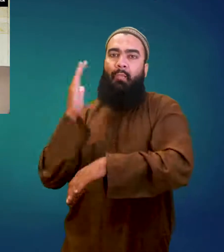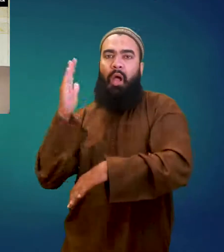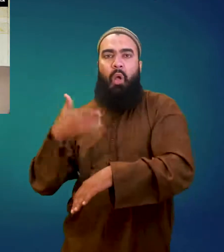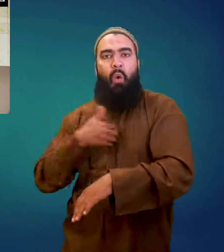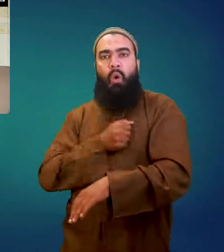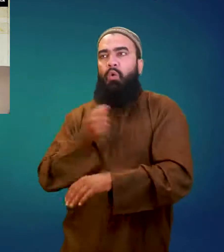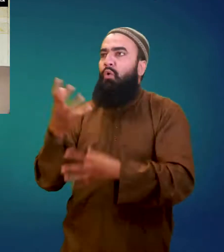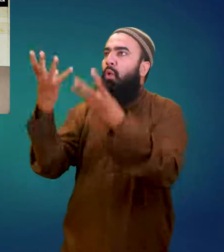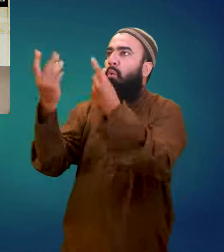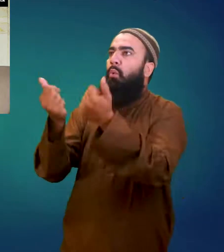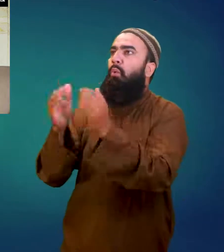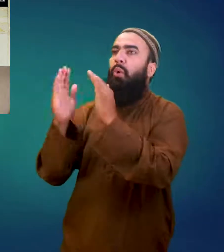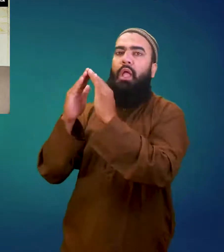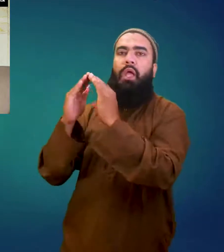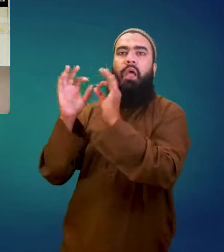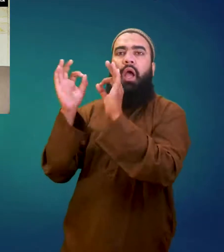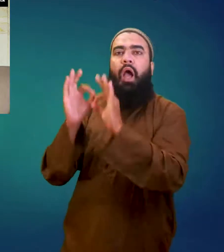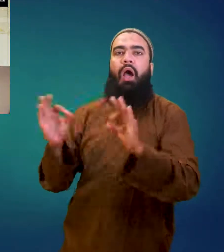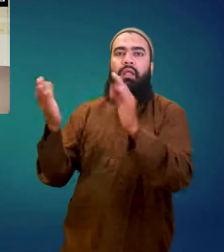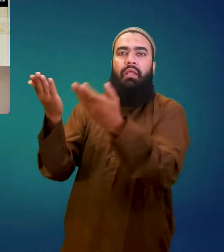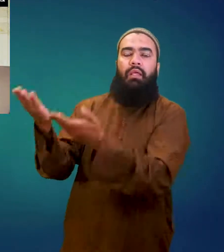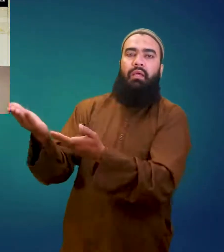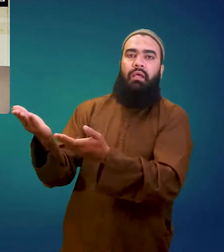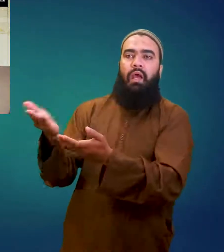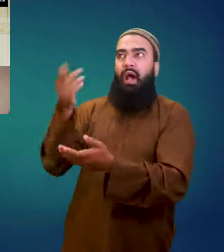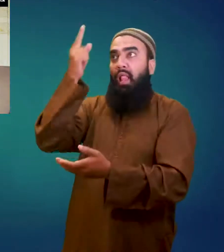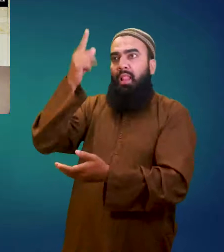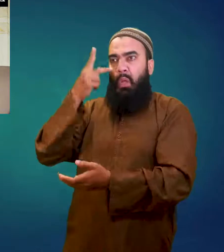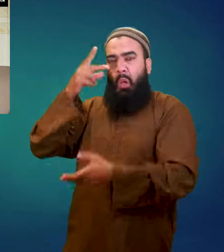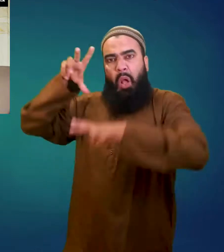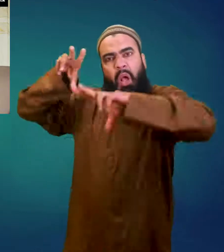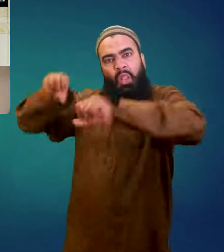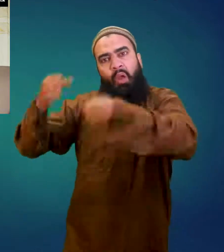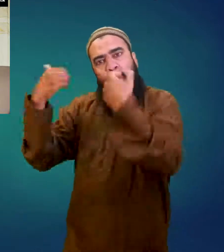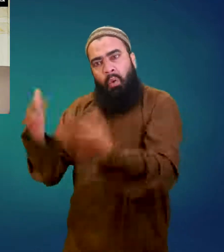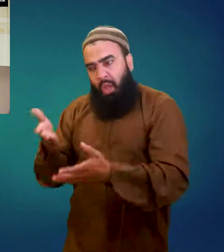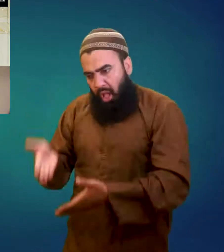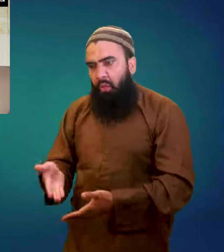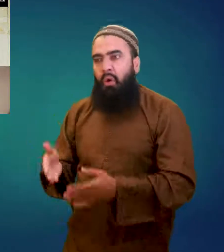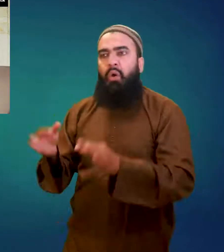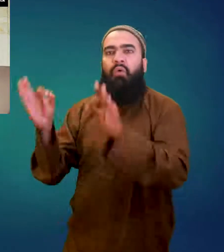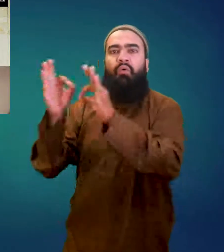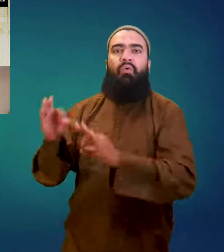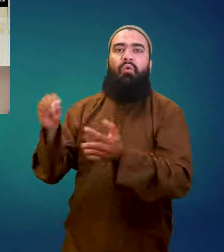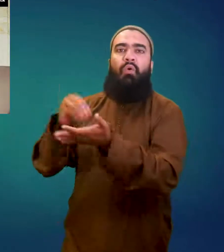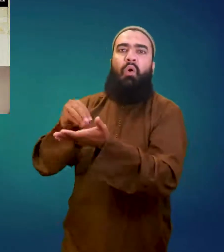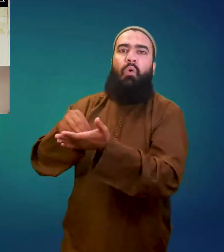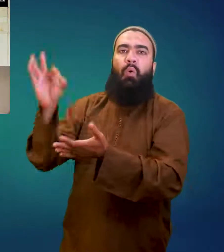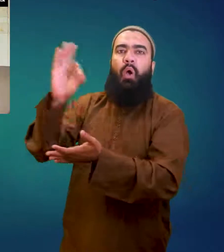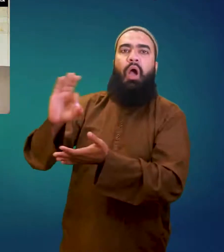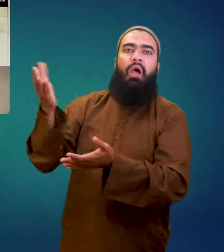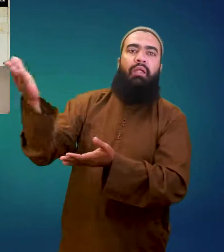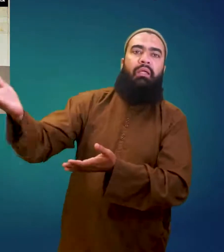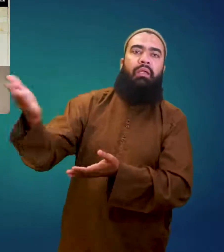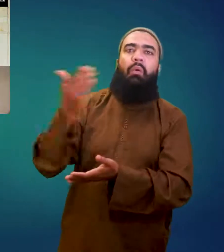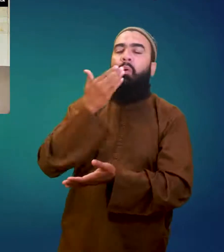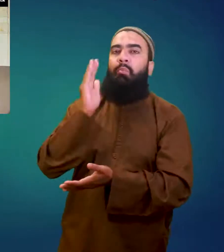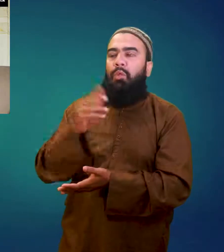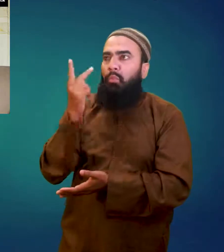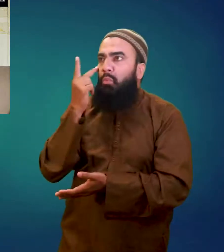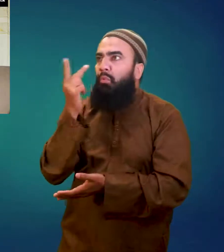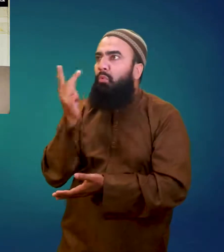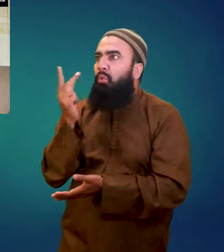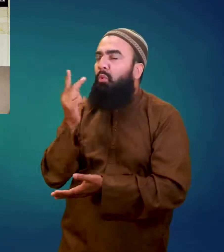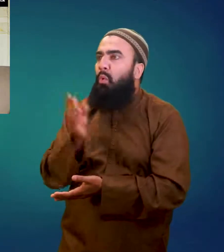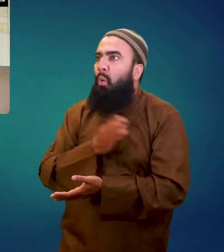ہوگا۔ اللہ رب العزت نے انہیں انہی جگہوں پر تباہ و برباد کر دیا۔ اس میں بڑا سبق، بڑی عبرت